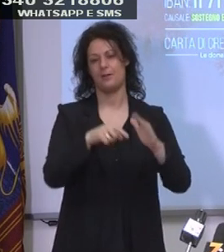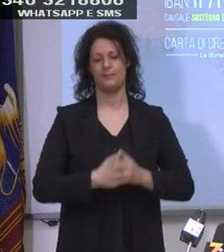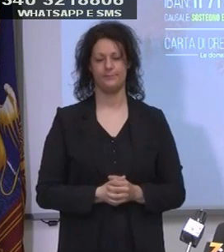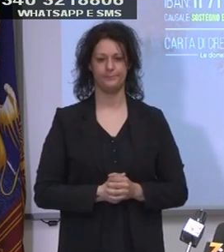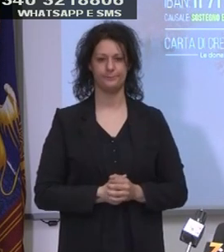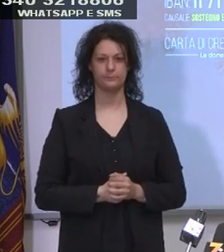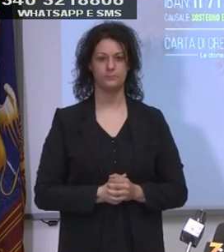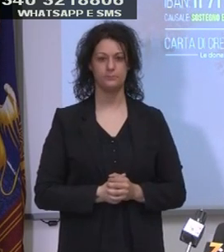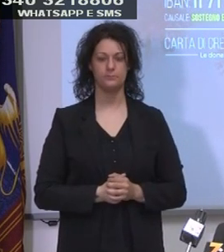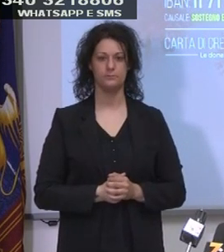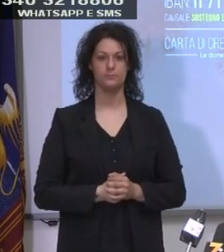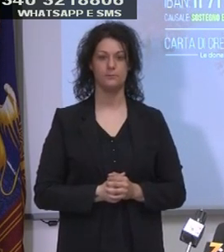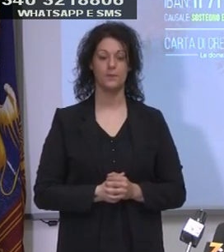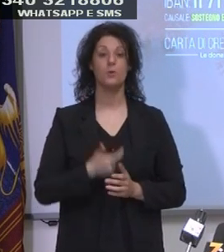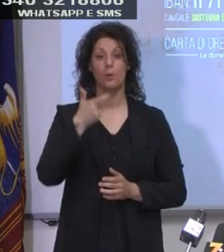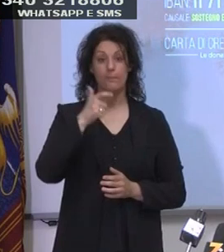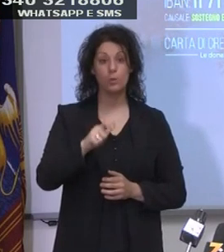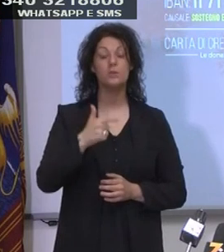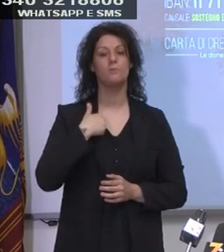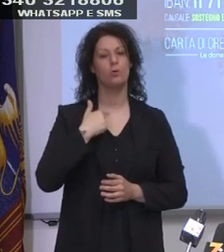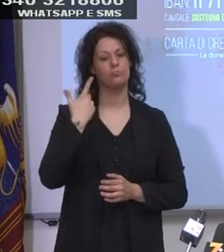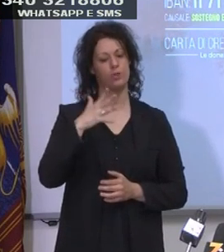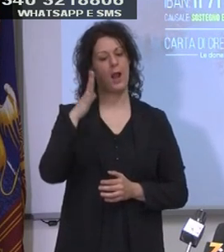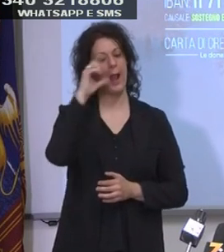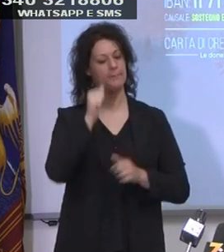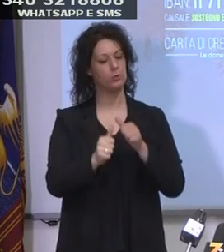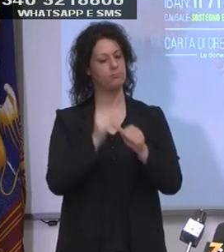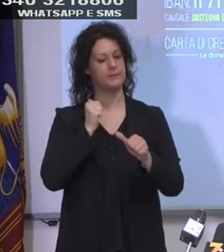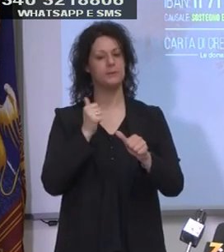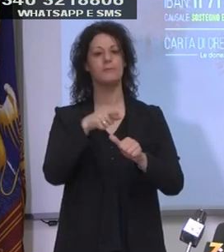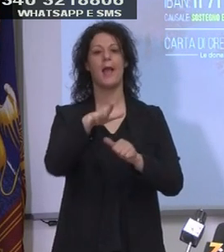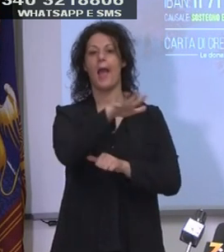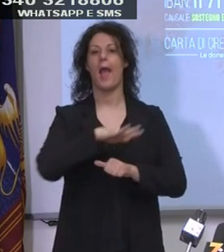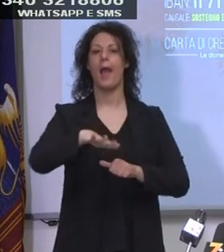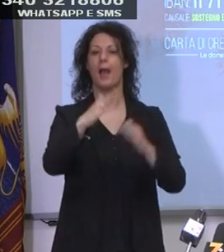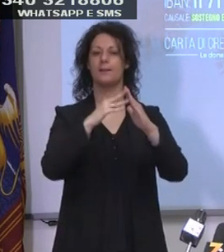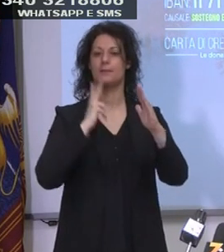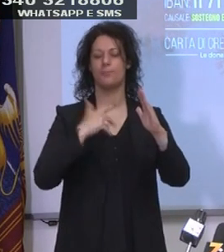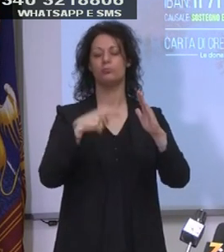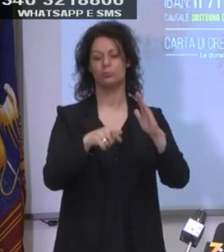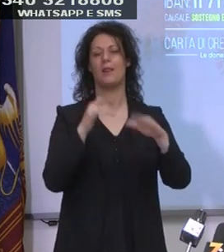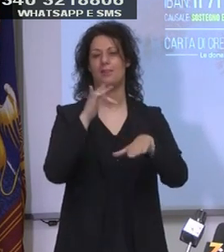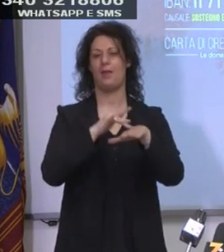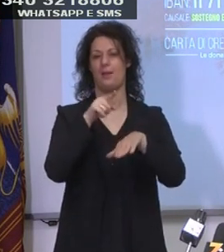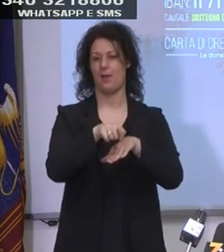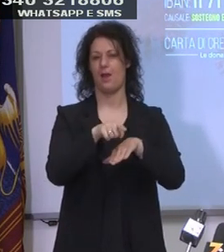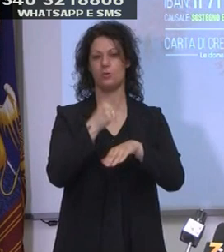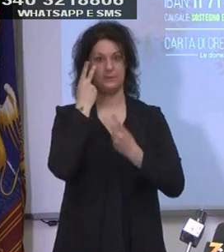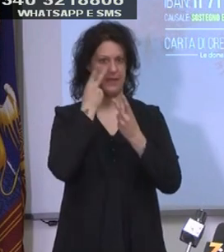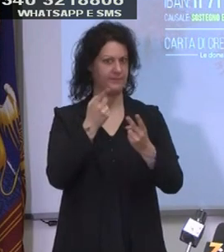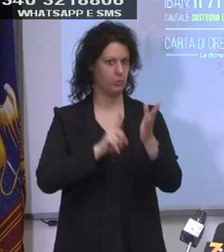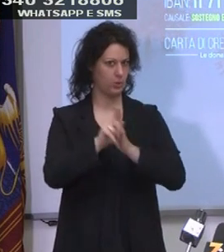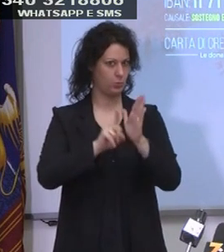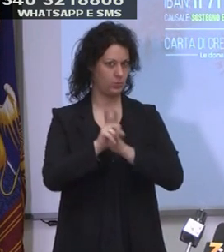che fosse un ambiente delicato e problematico, e lo si è visto poi con i focolai che sono partiti. Quindi non ci sono